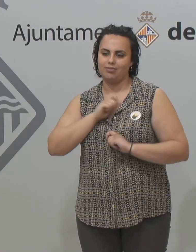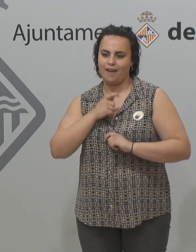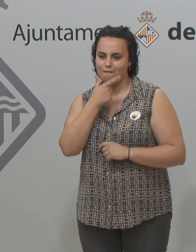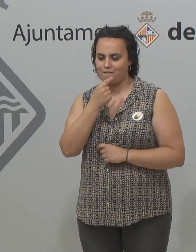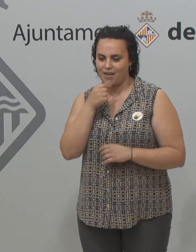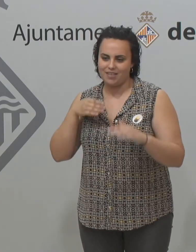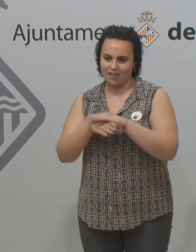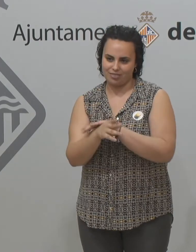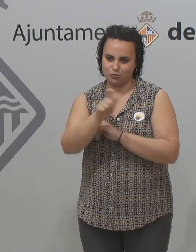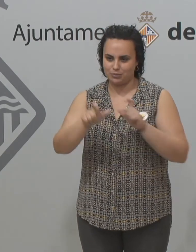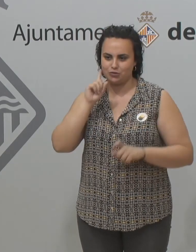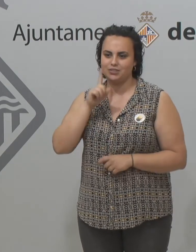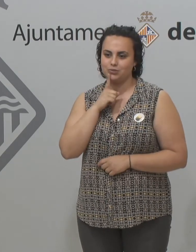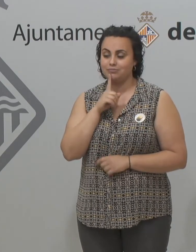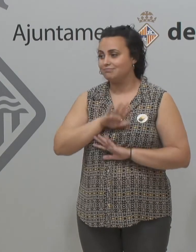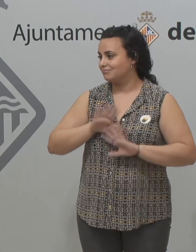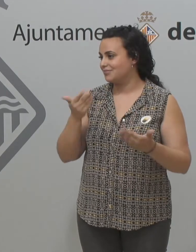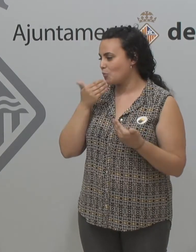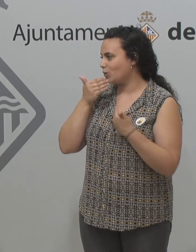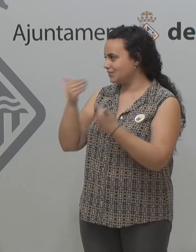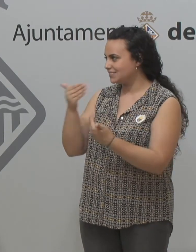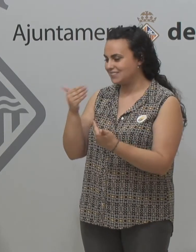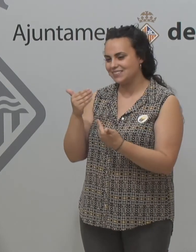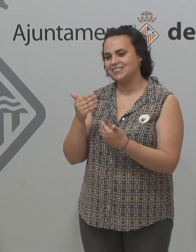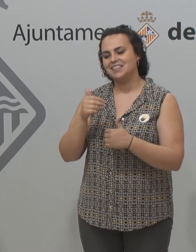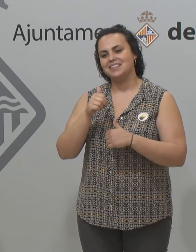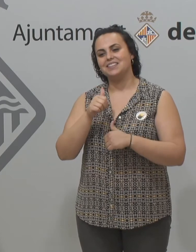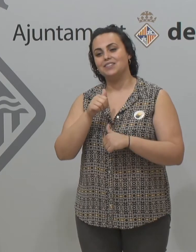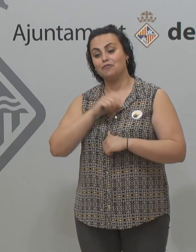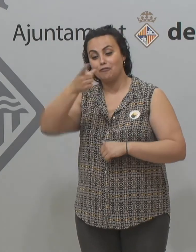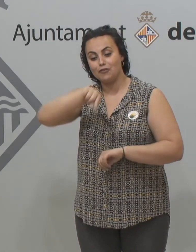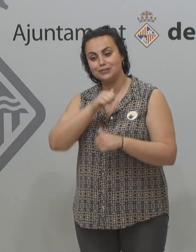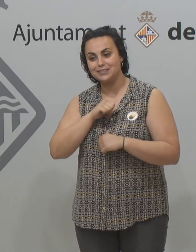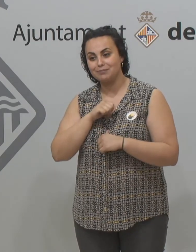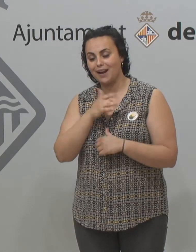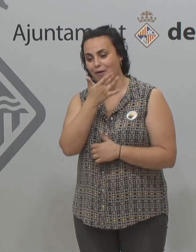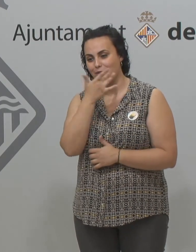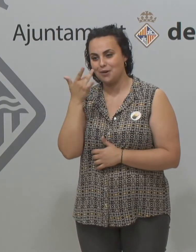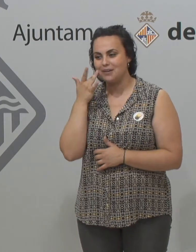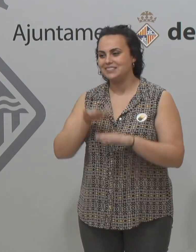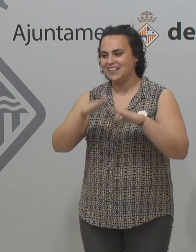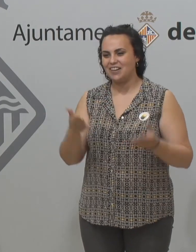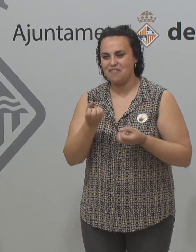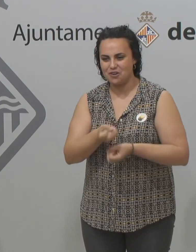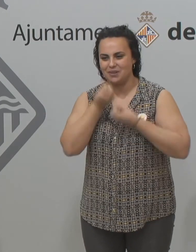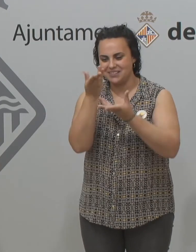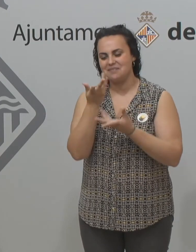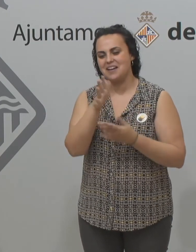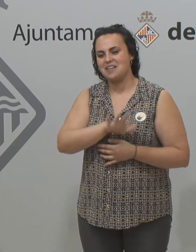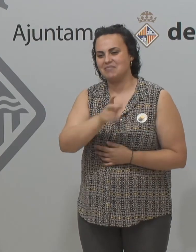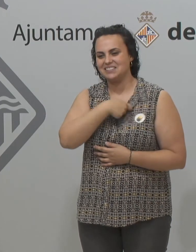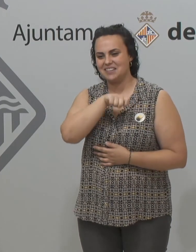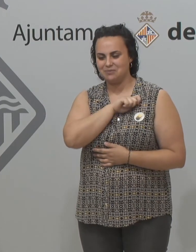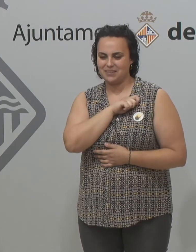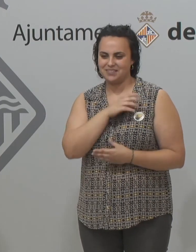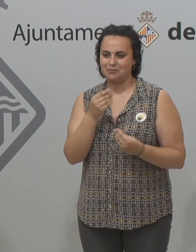comunicació. I moltes gràcies, i esperem que m'ho esperem a la taula informativa a Plaça Espanya tot el que vespre, quan